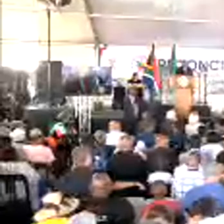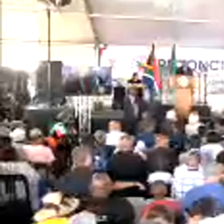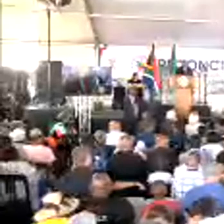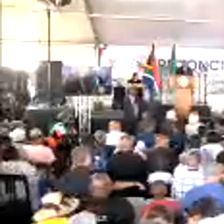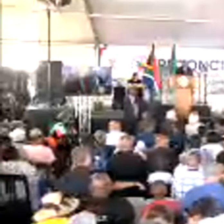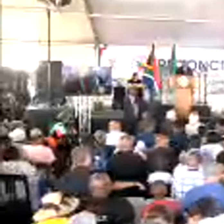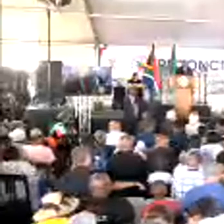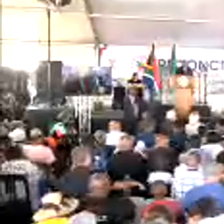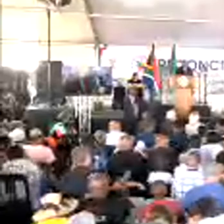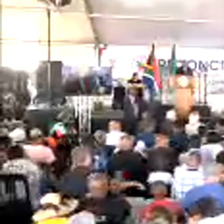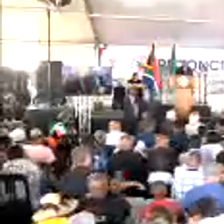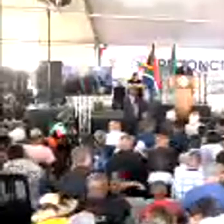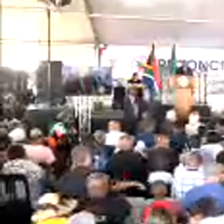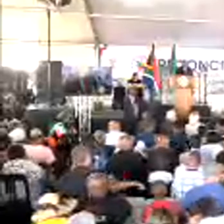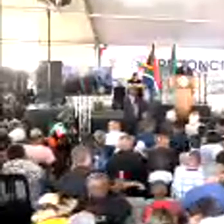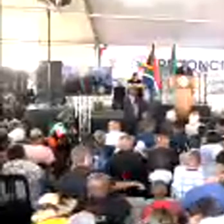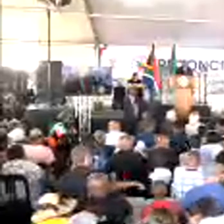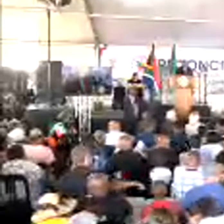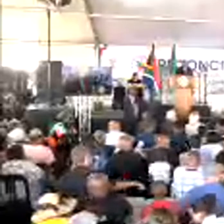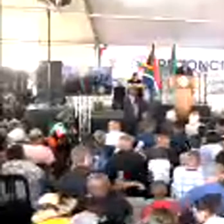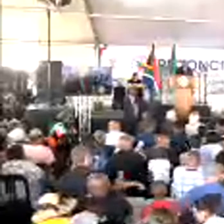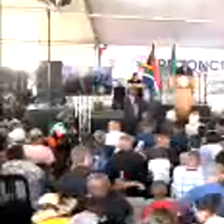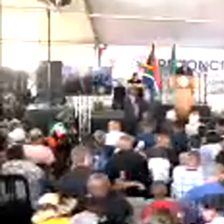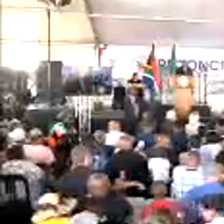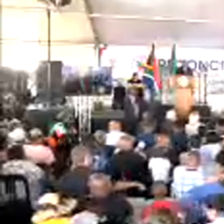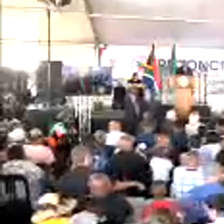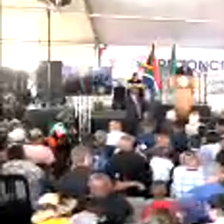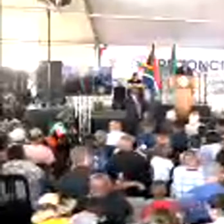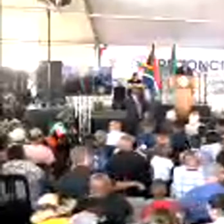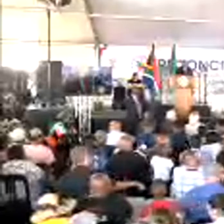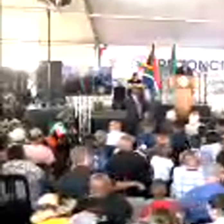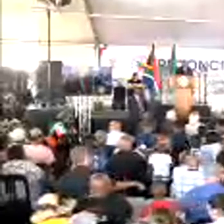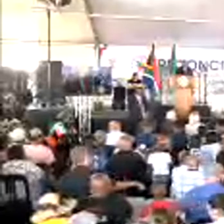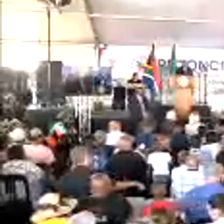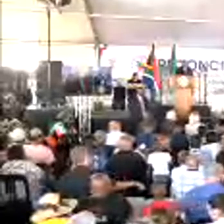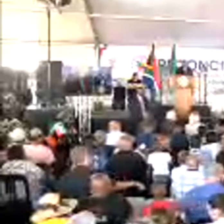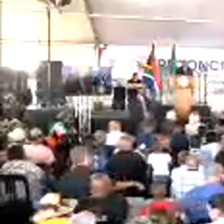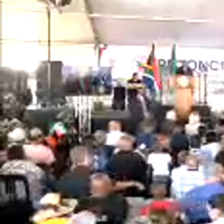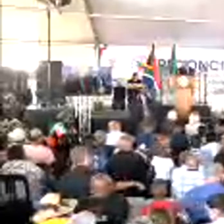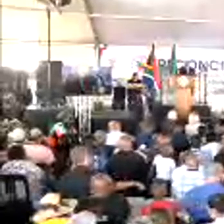sê dankie. Bibi, hou vast asseblief, hou vast.